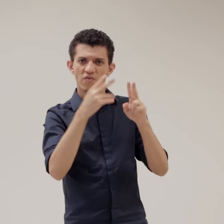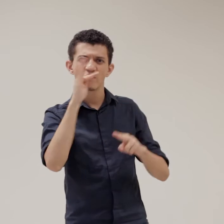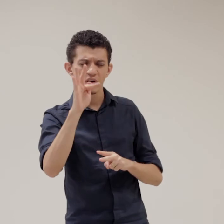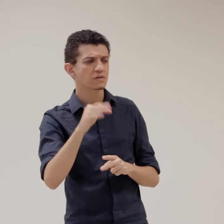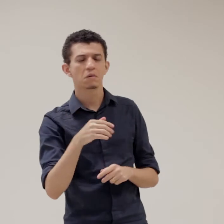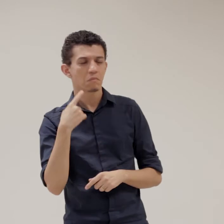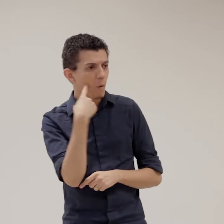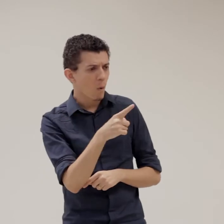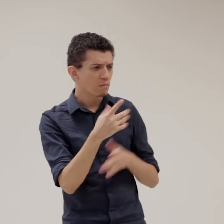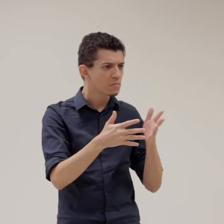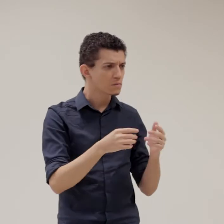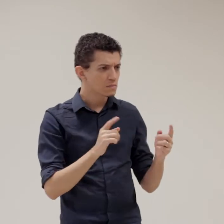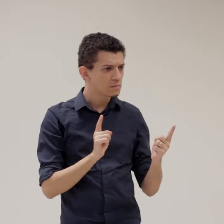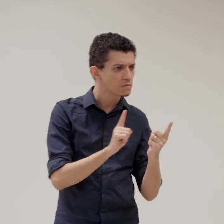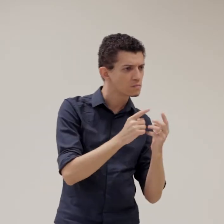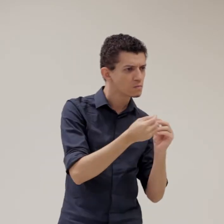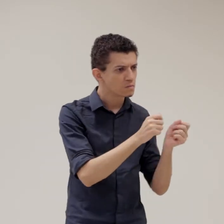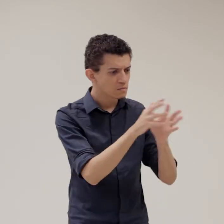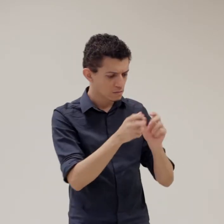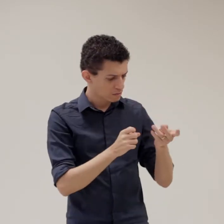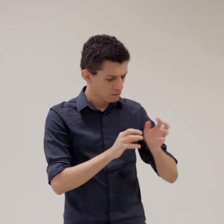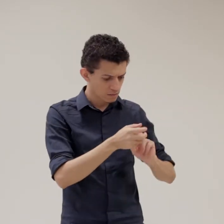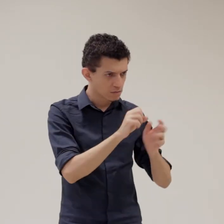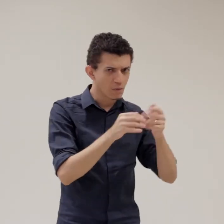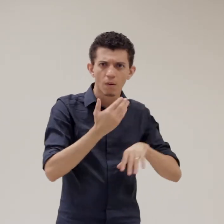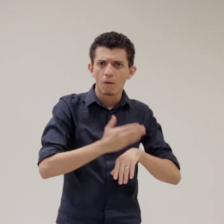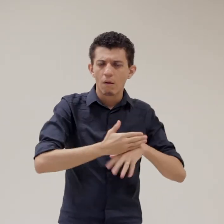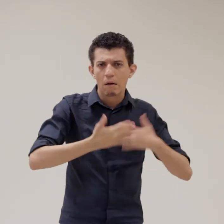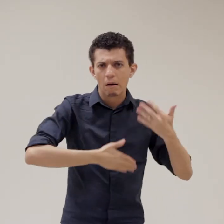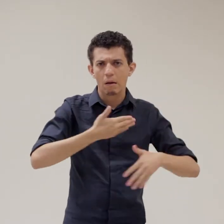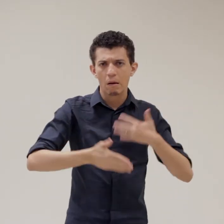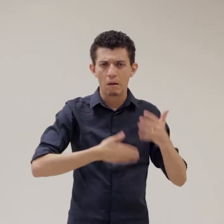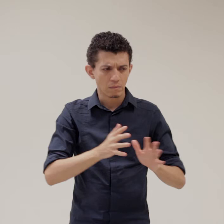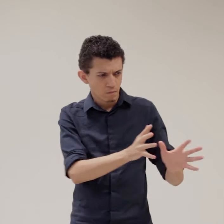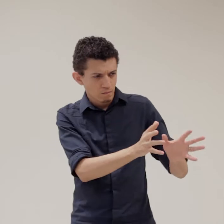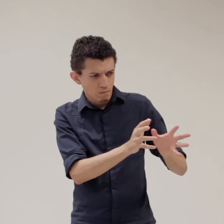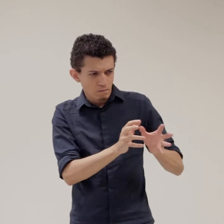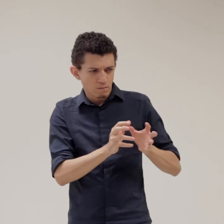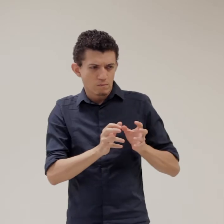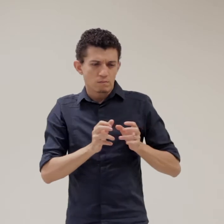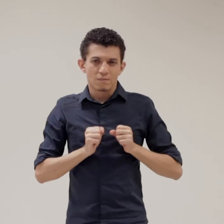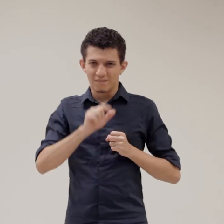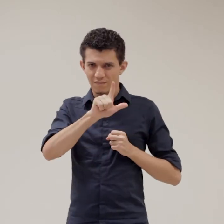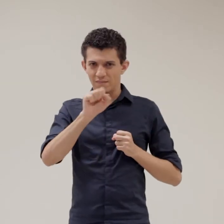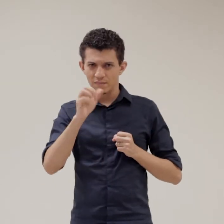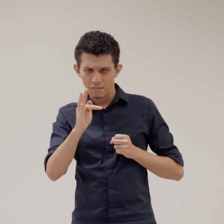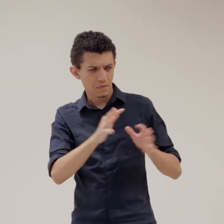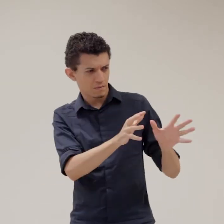conhecimento da língua de sinais francesa, o abade catalogou um número significativo de sinais, dando origem a um vocabulário que